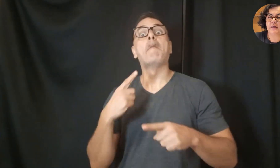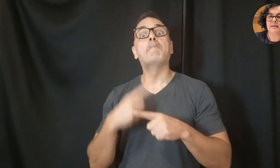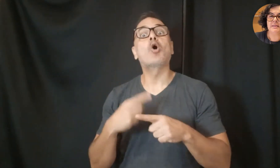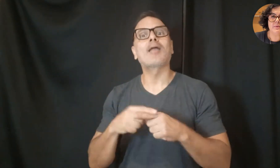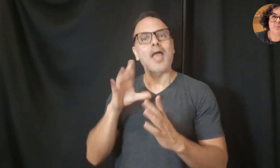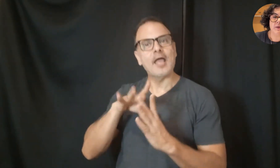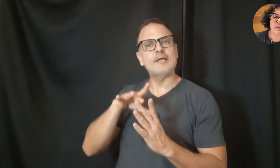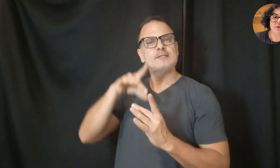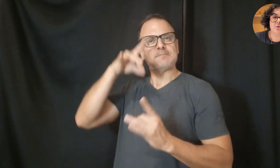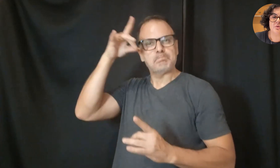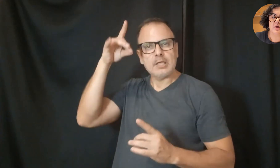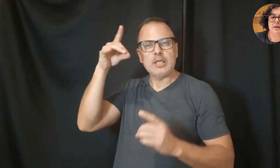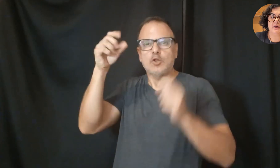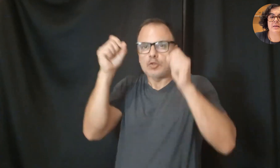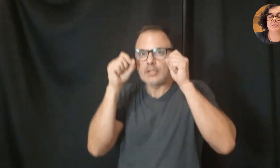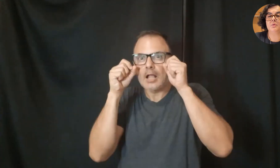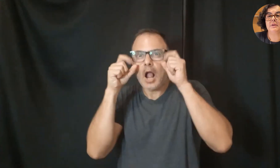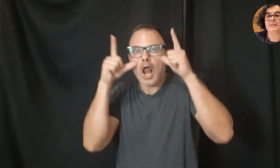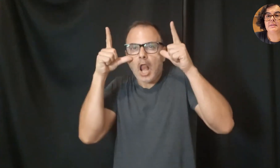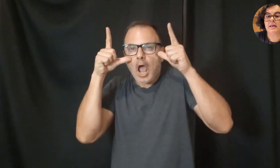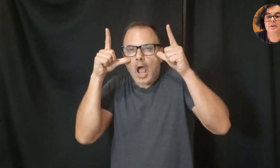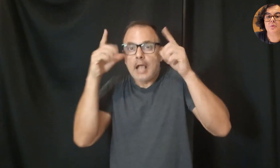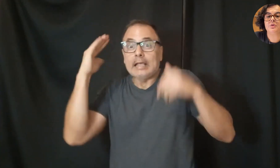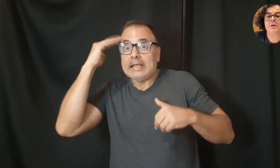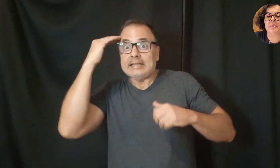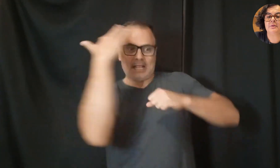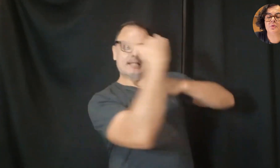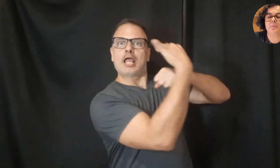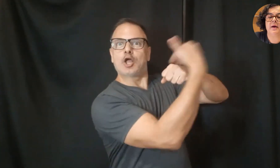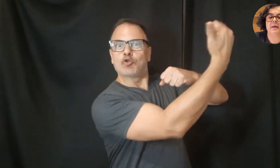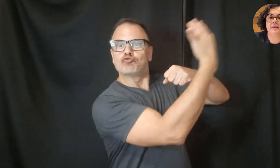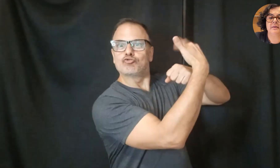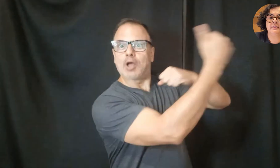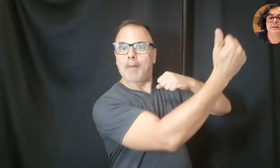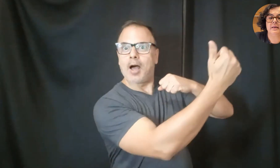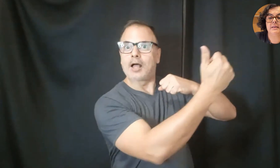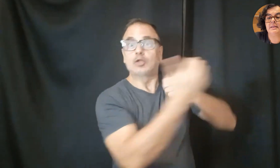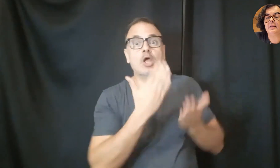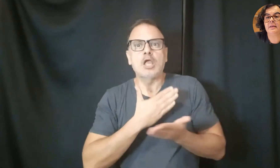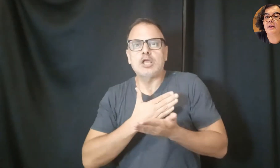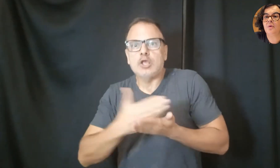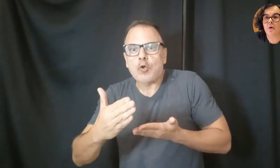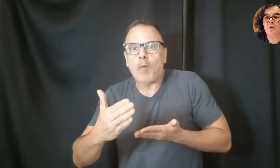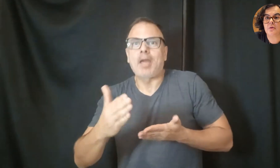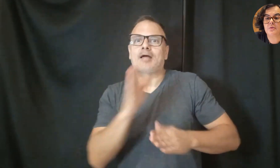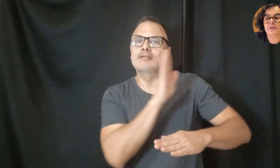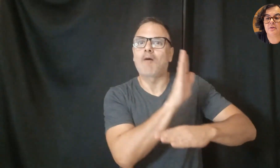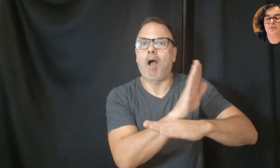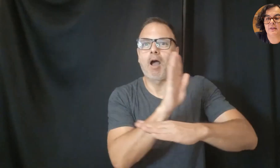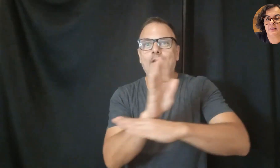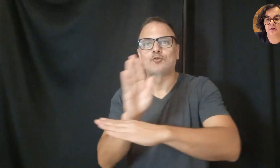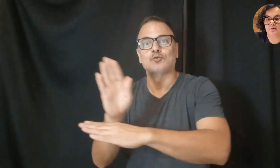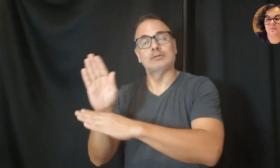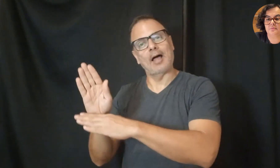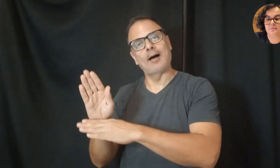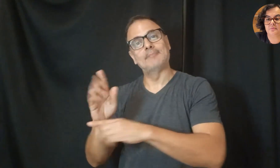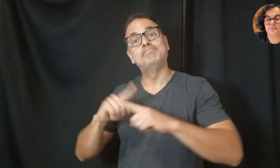aqueles espíritos que respondem cedo ao chamado do Pai e se entregam ao auxílio fraterno.